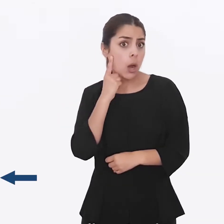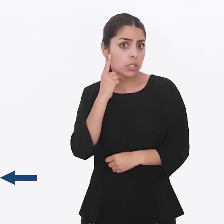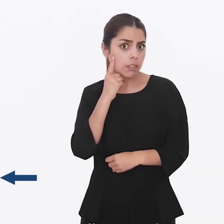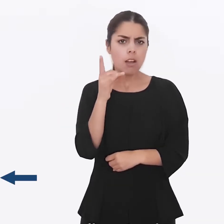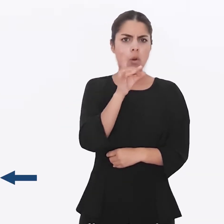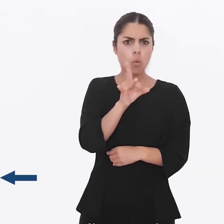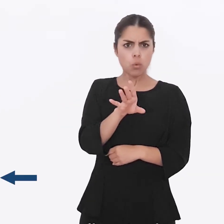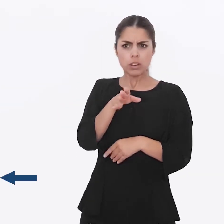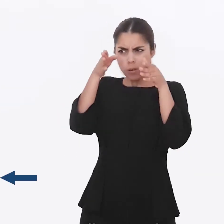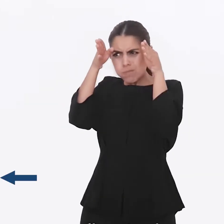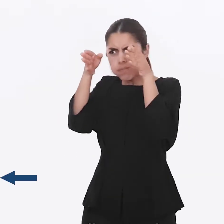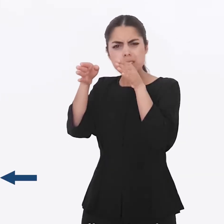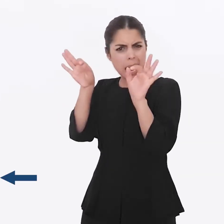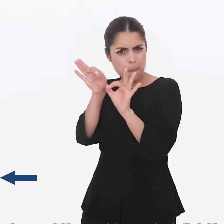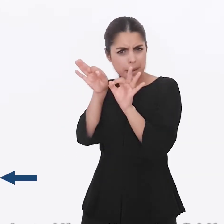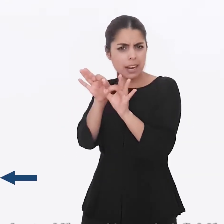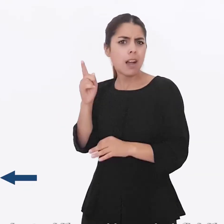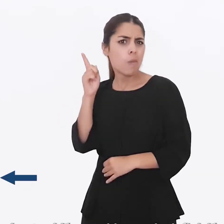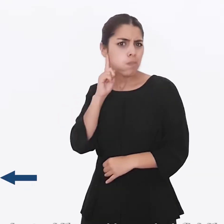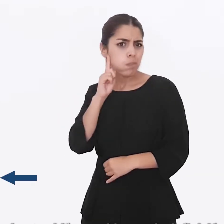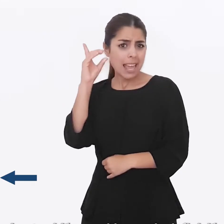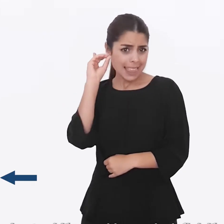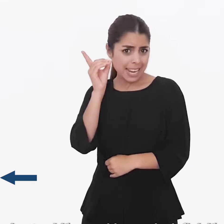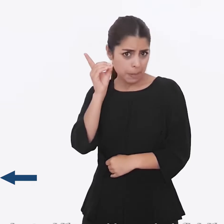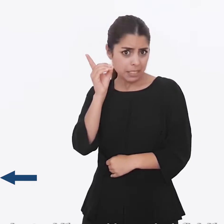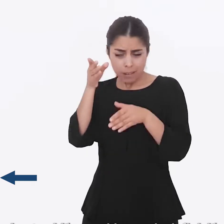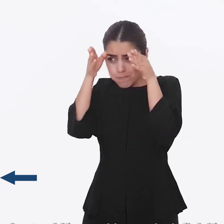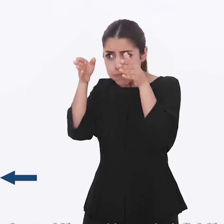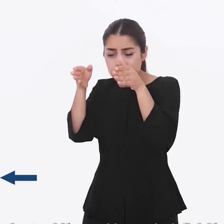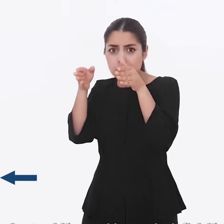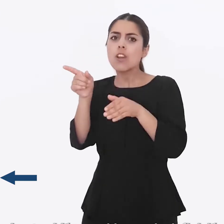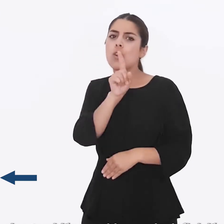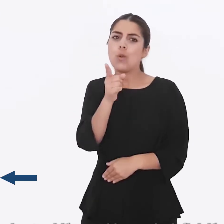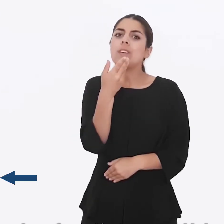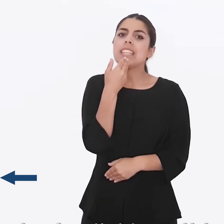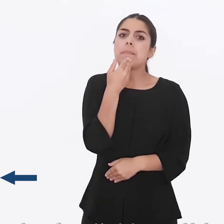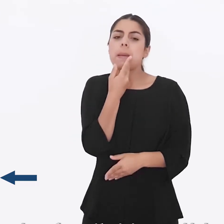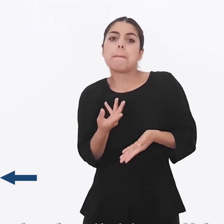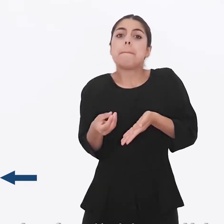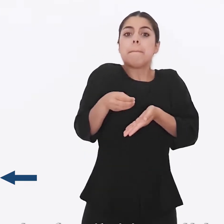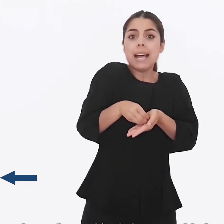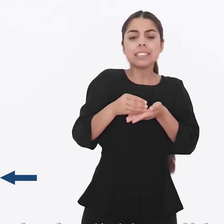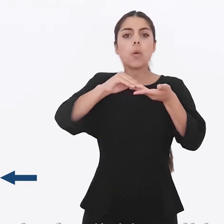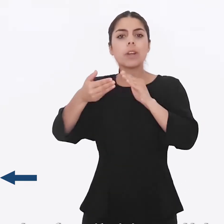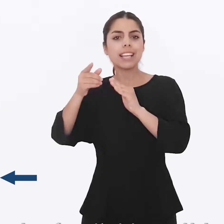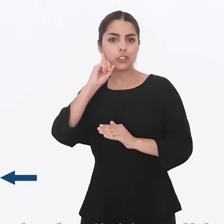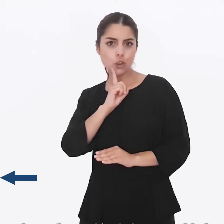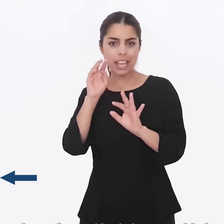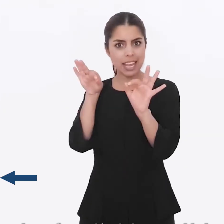pérdida auditiva para su definición, sino también considera en la definición de discapacidad auditiva la conformación de la comunidad y uso de la lengua